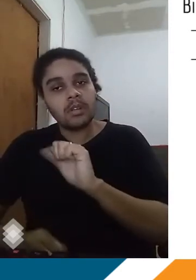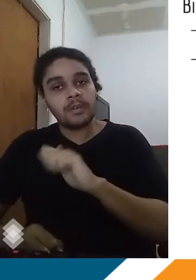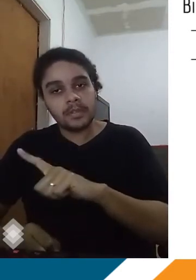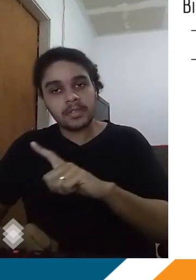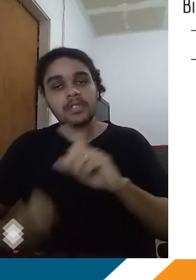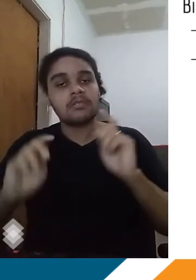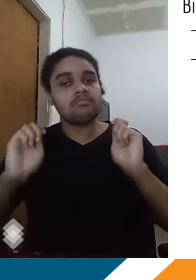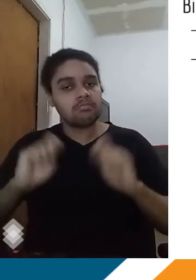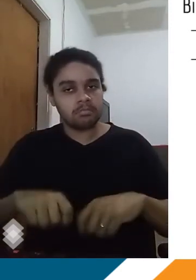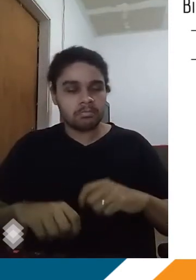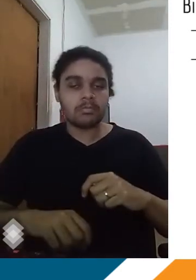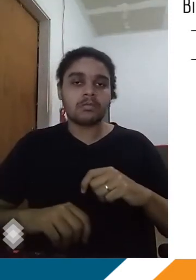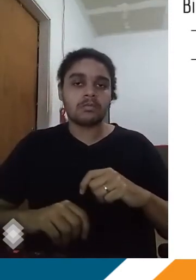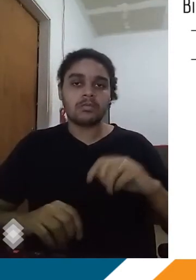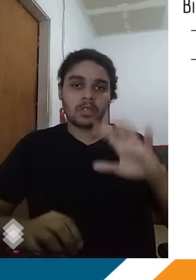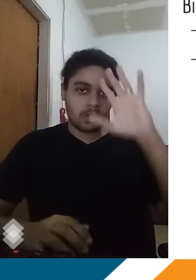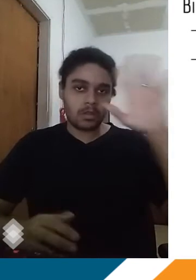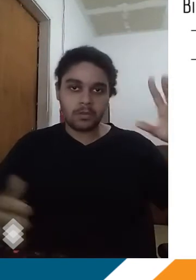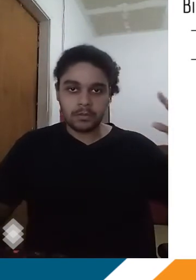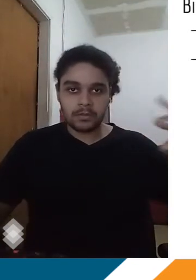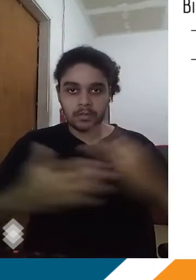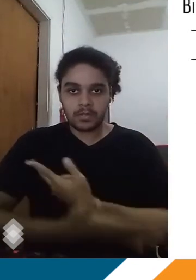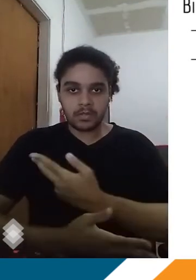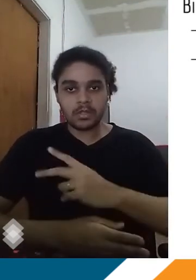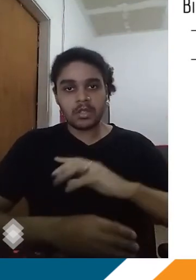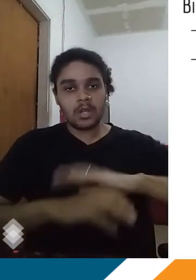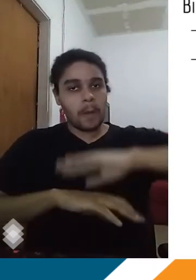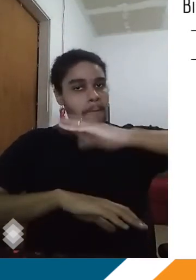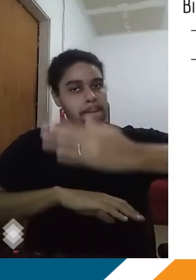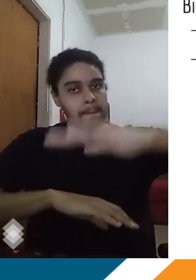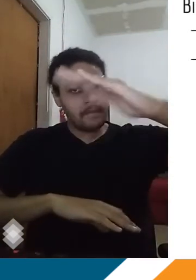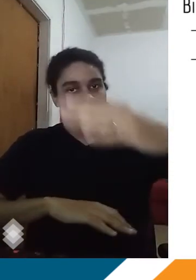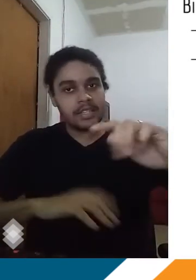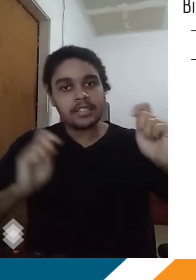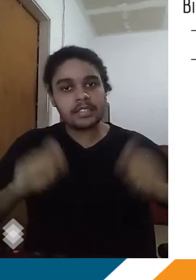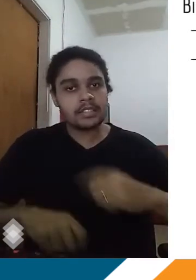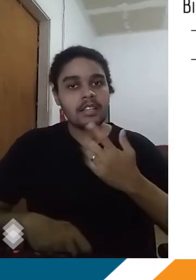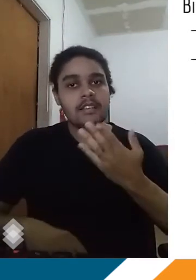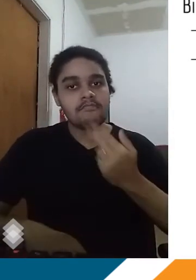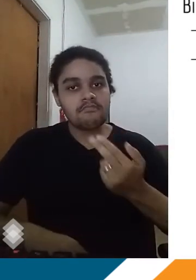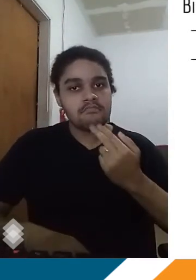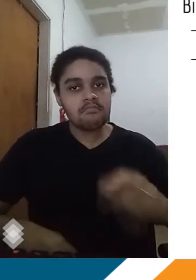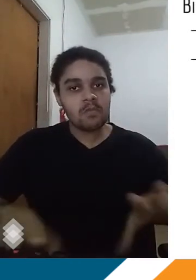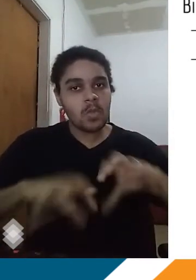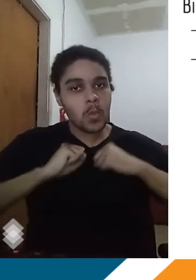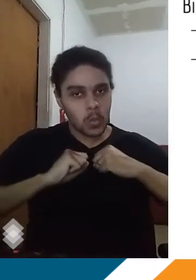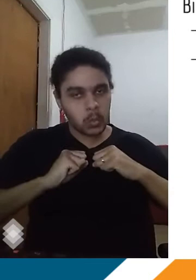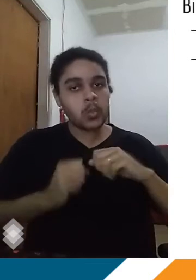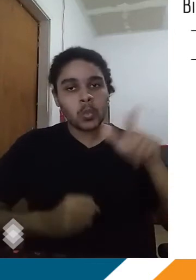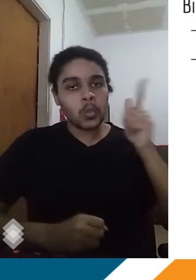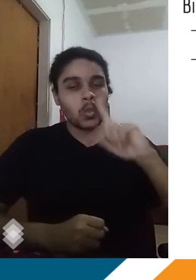Sofre o efeito das marés. E a principal forma de captar nutrientes, né, por esse ecossistema, por esse